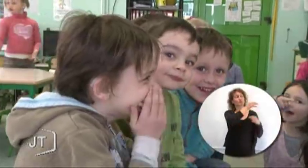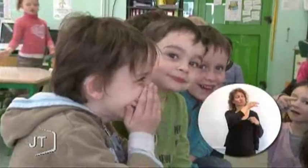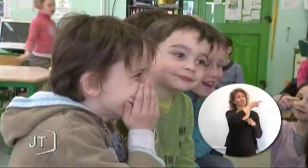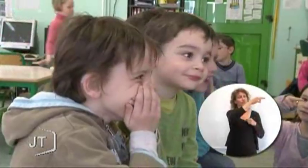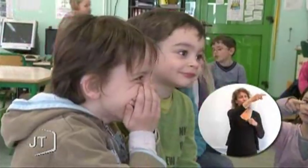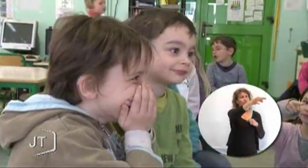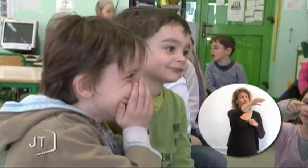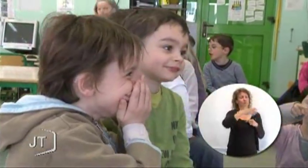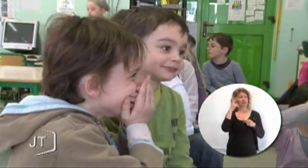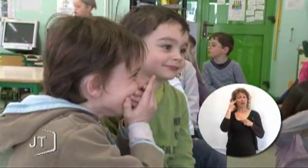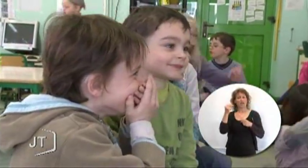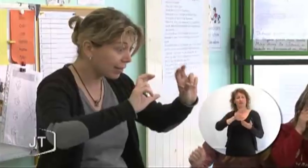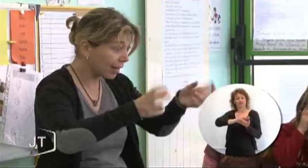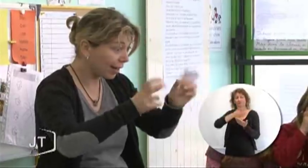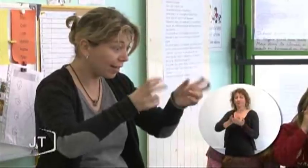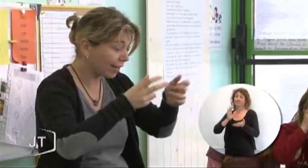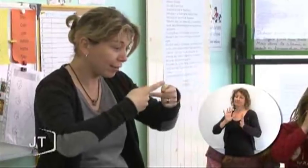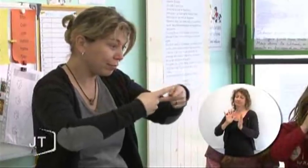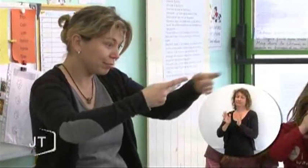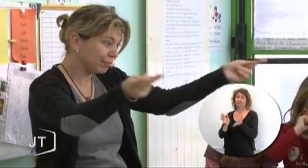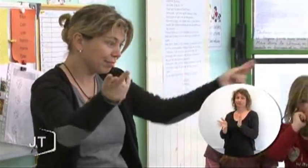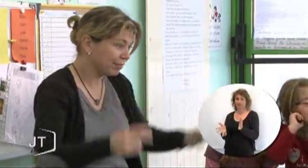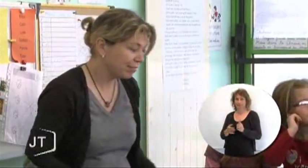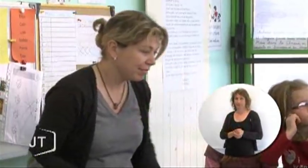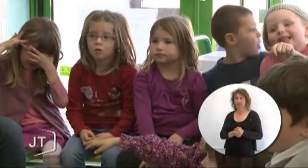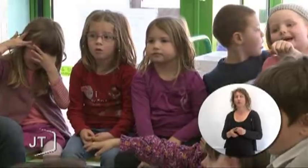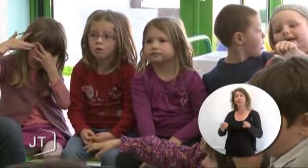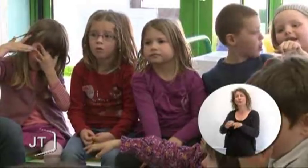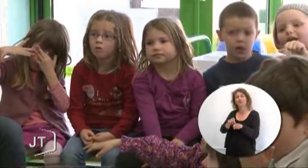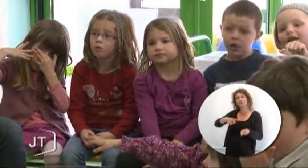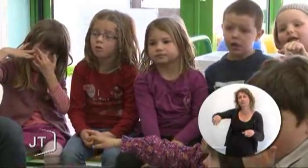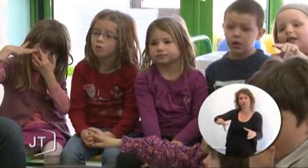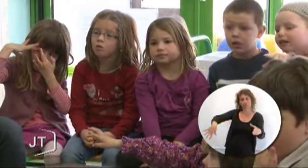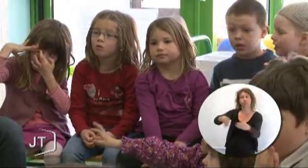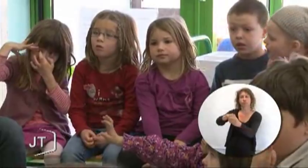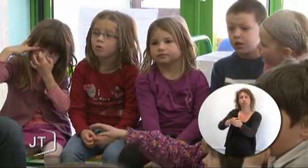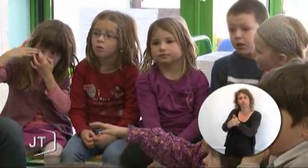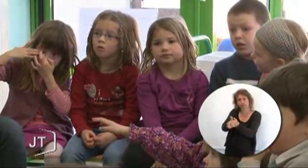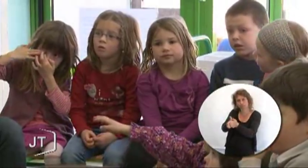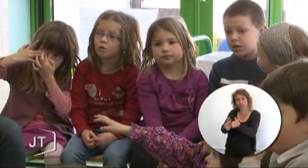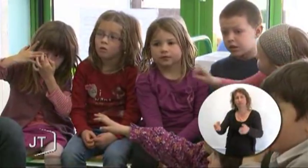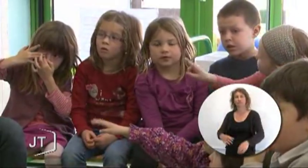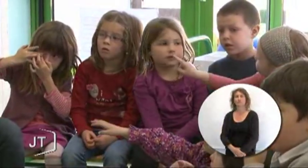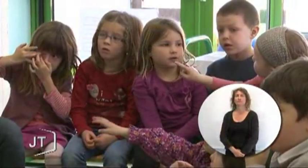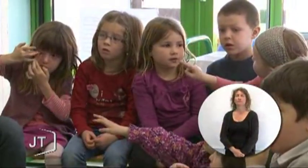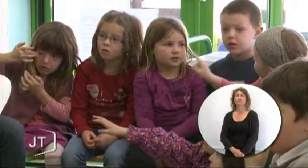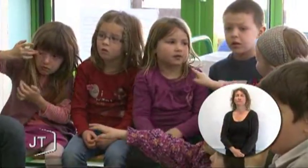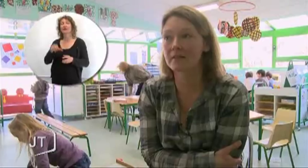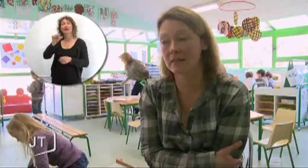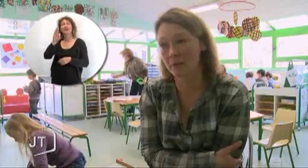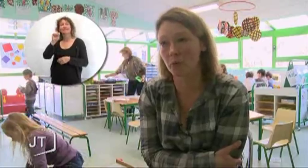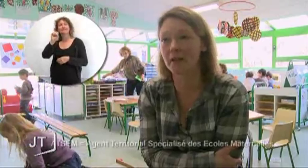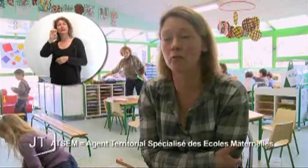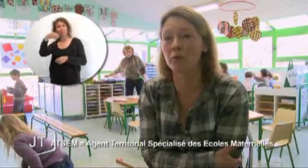ils suivent la même scolarité que les autres grâce à Anne qui leur traduit les consignes, mais aussi grâce à l'implication de tous.